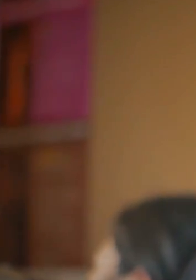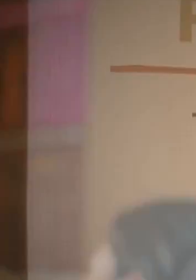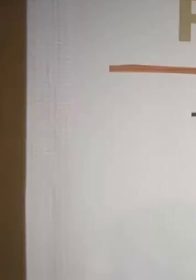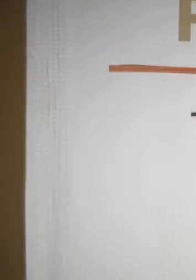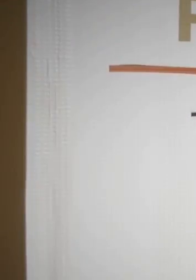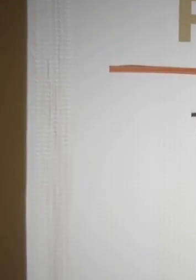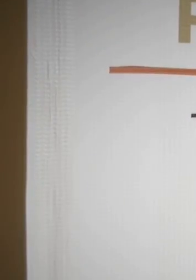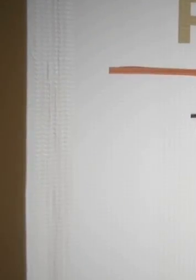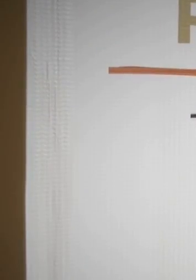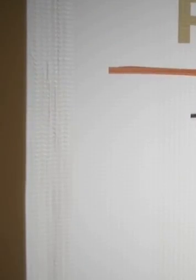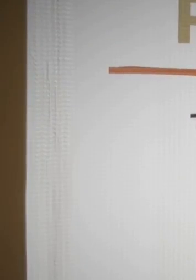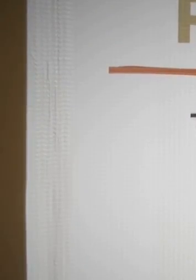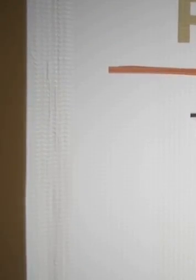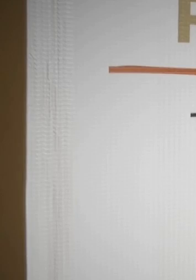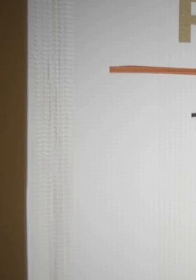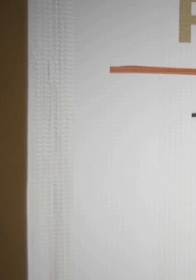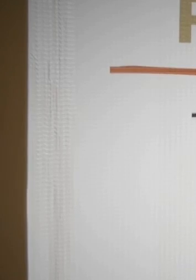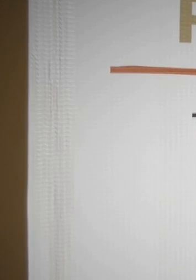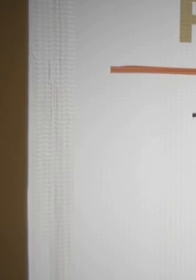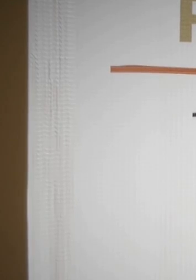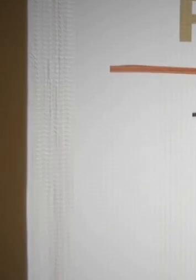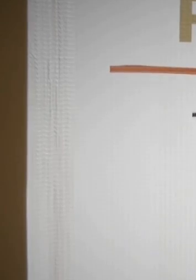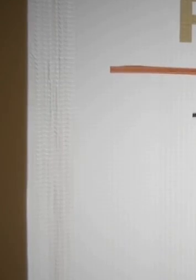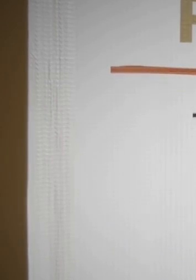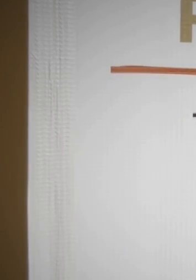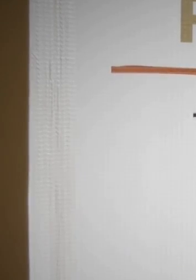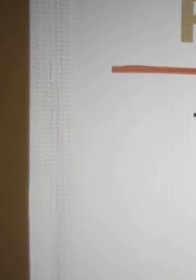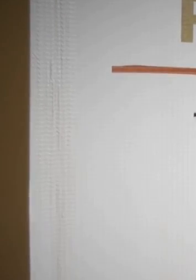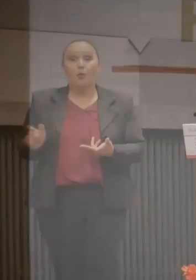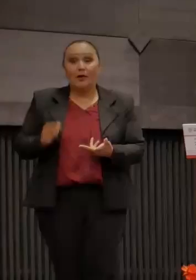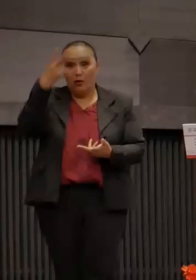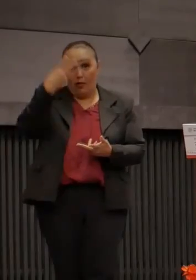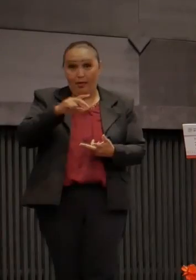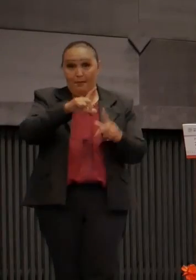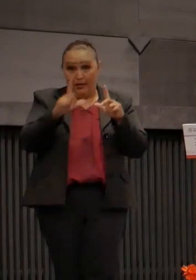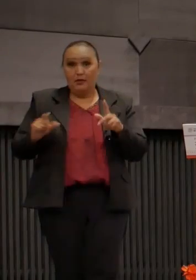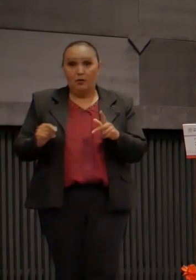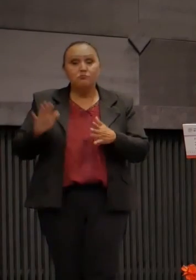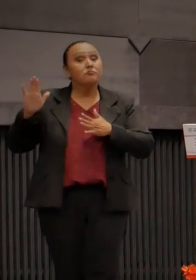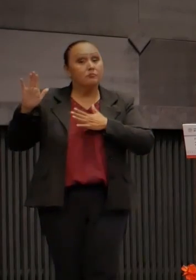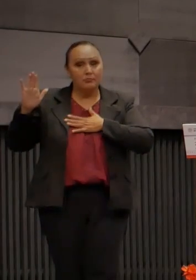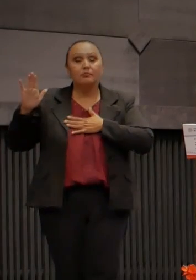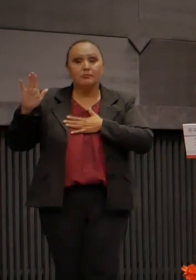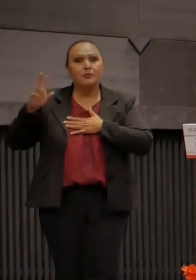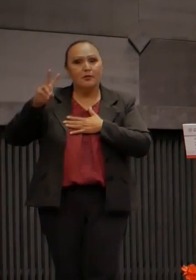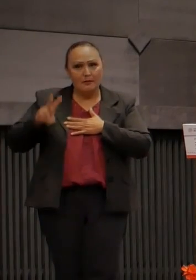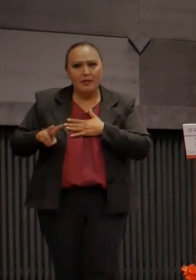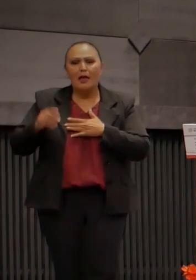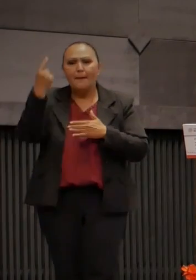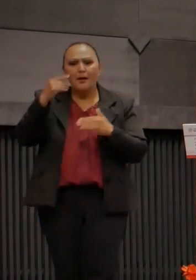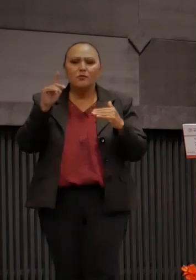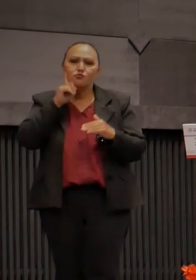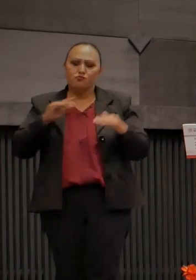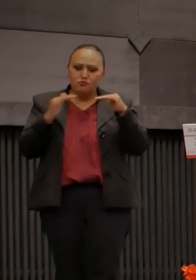Durante su visita en la entidad, la presidenta del Instituto Nacional de las Mujeres, Nadine Gasma Silverman, señaló que